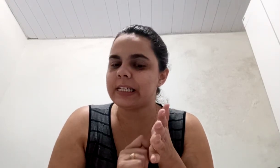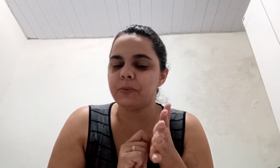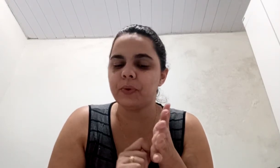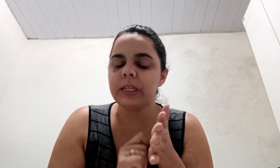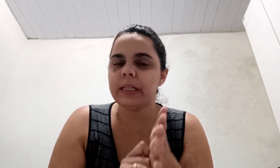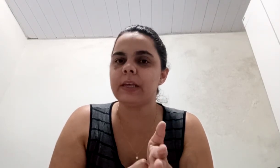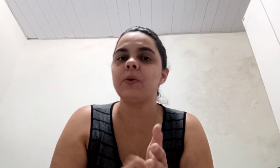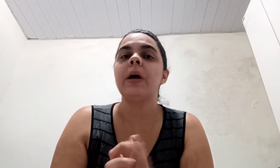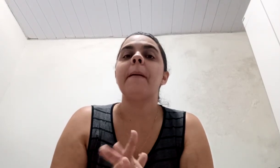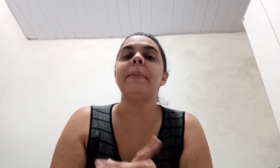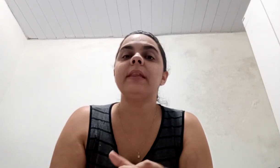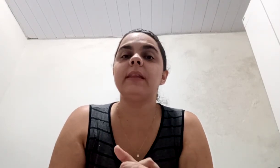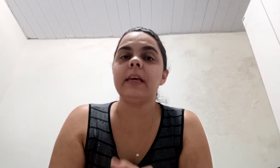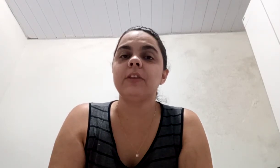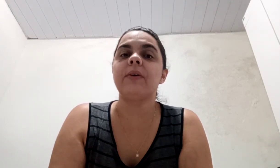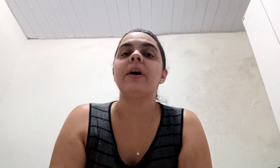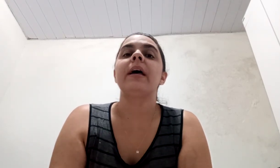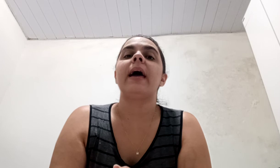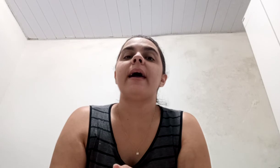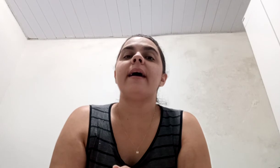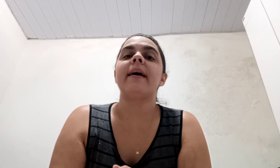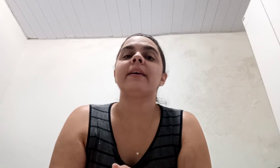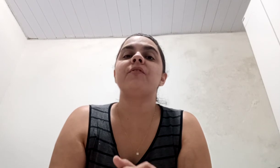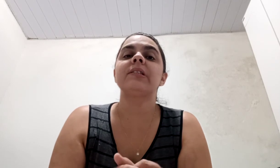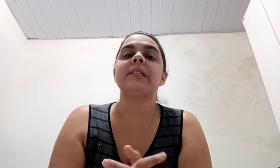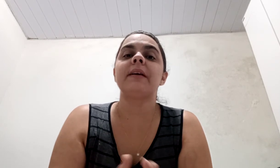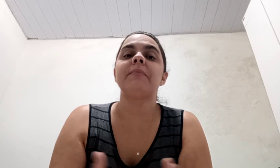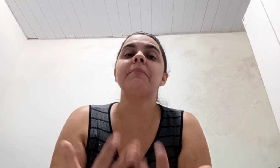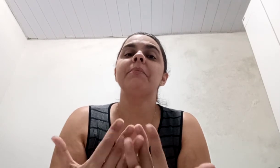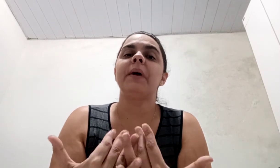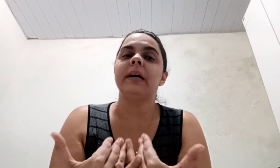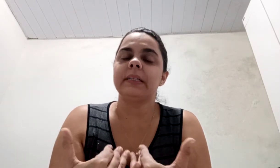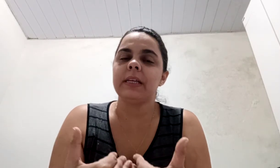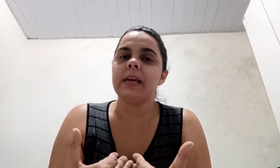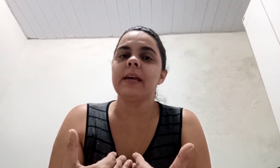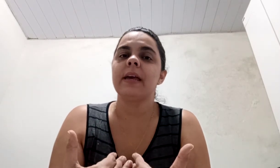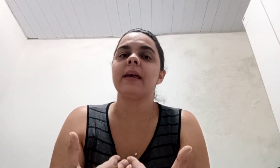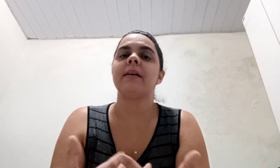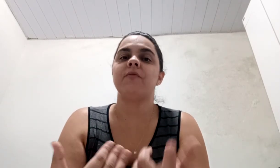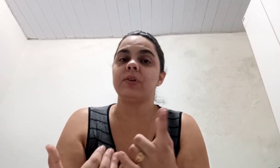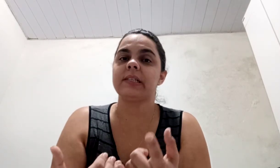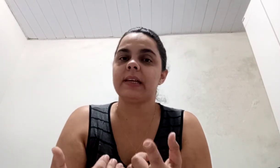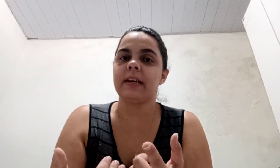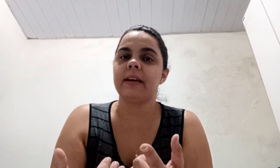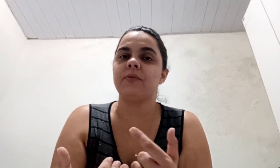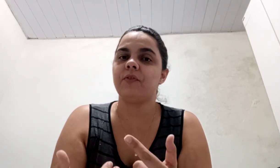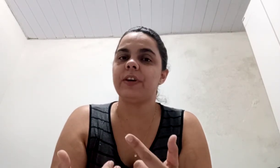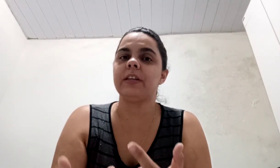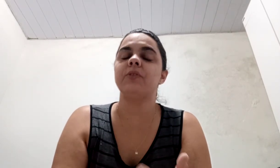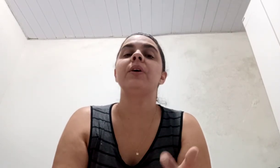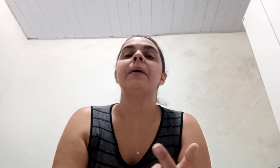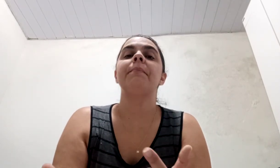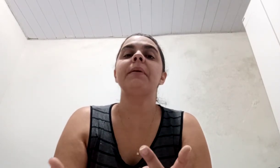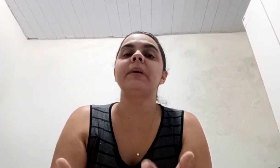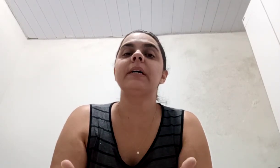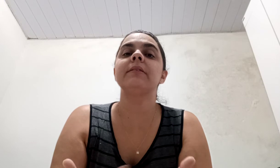escrito bonitinho, pedindo que você me mande, você do vídeo, me mande